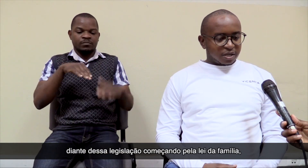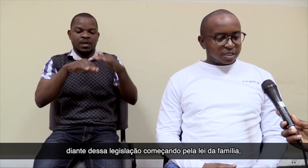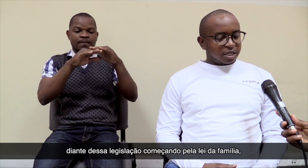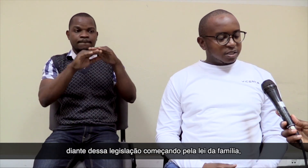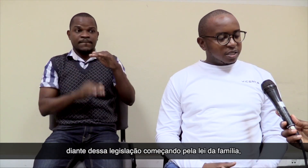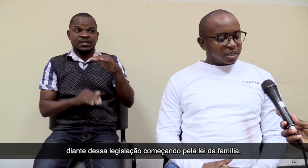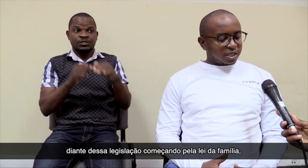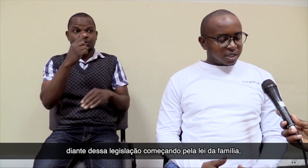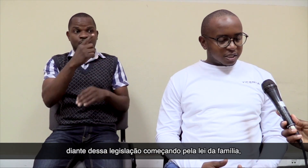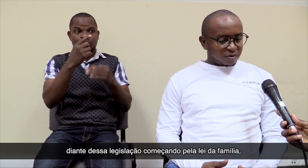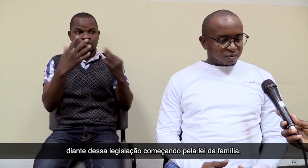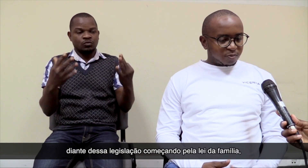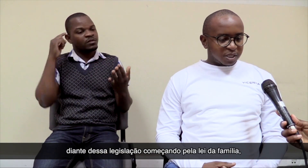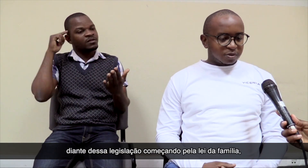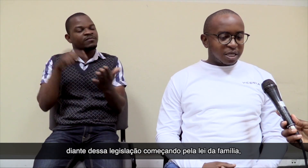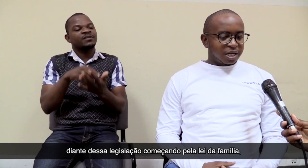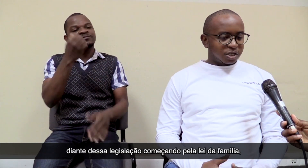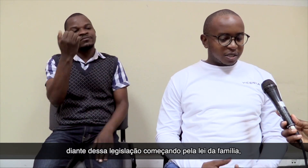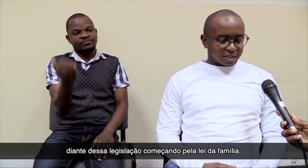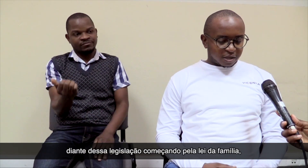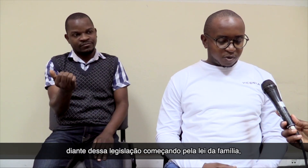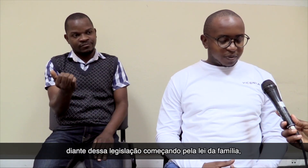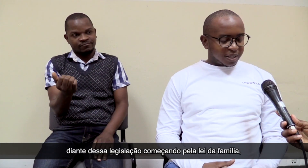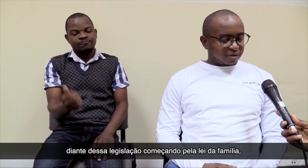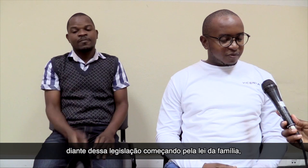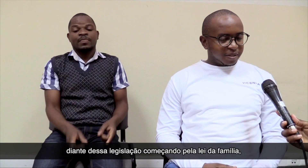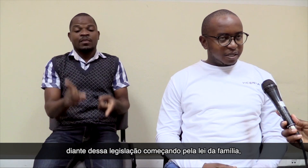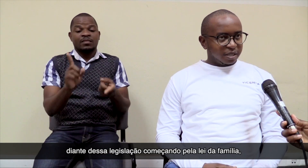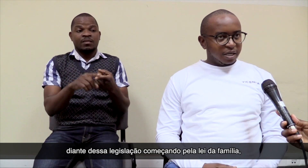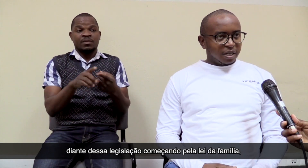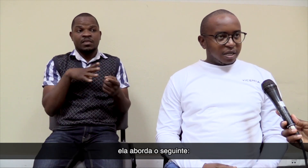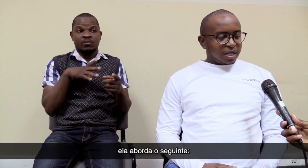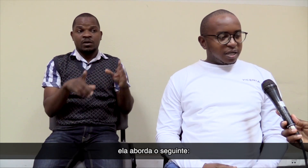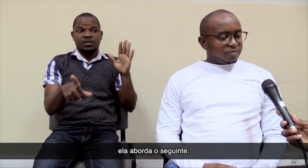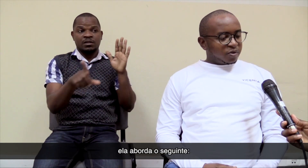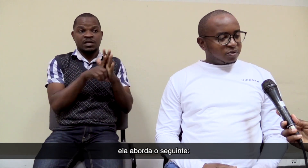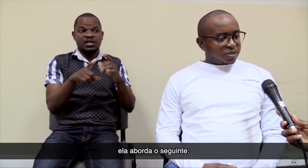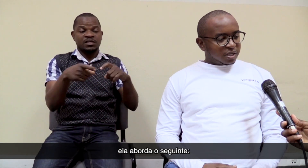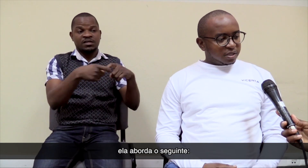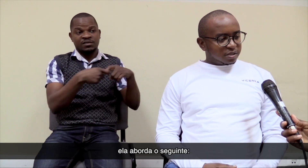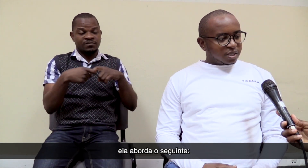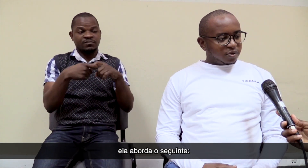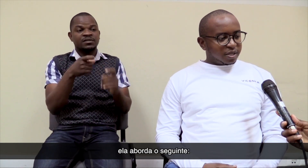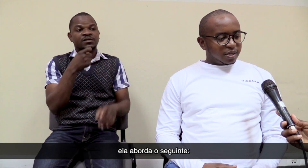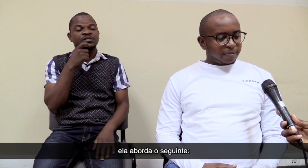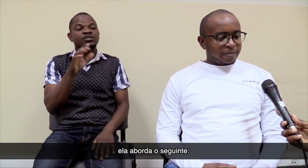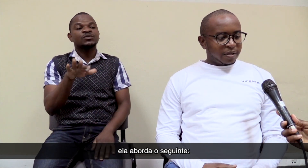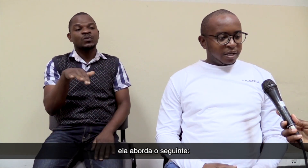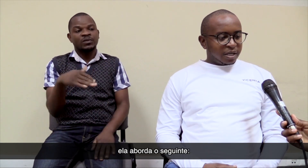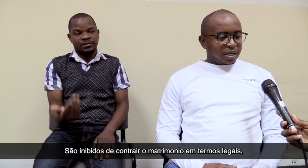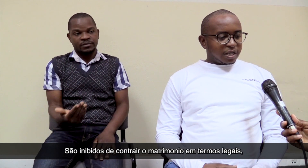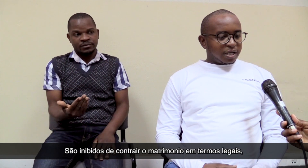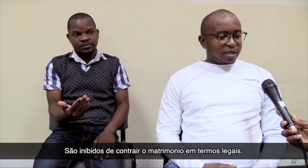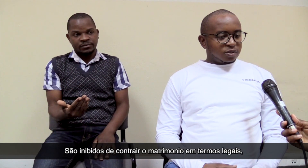lei da família, que também foi aprovada recentemente, e a lei do combate e prevenção das